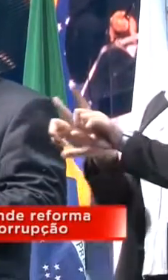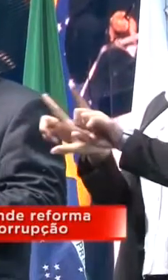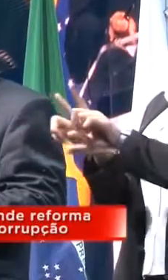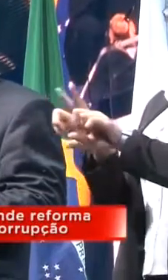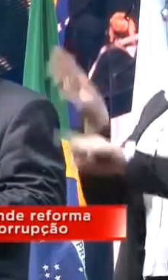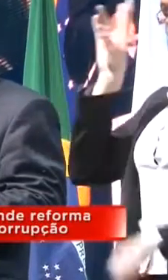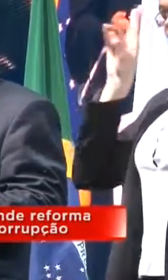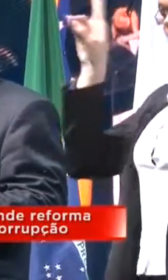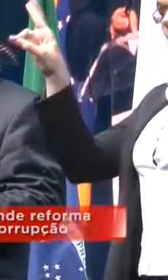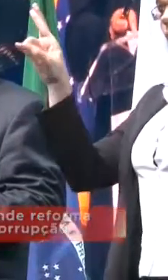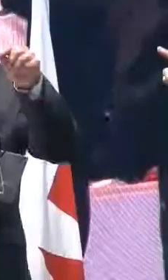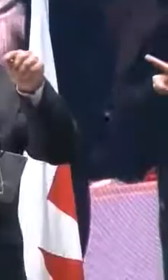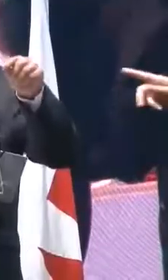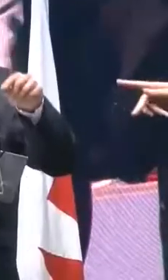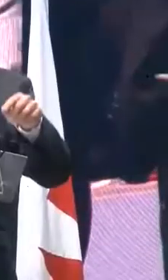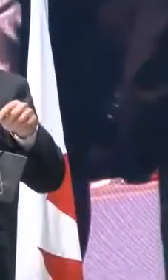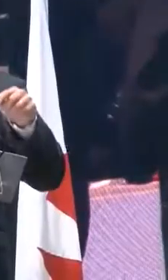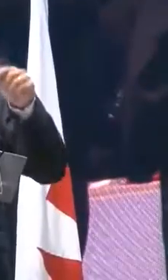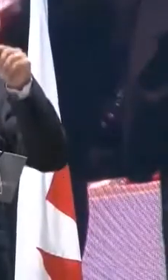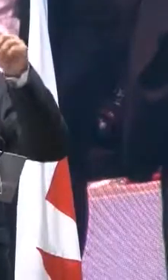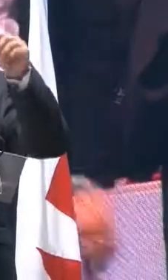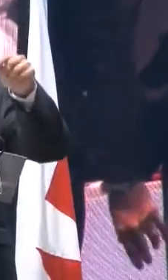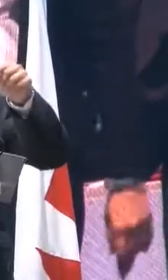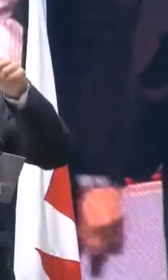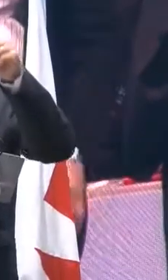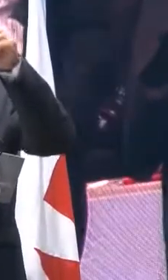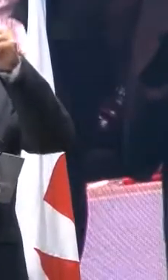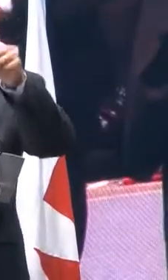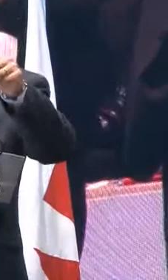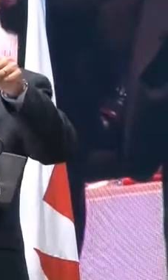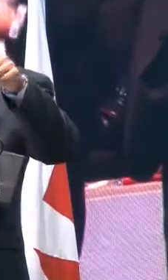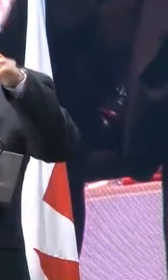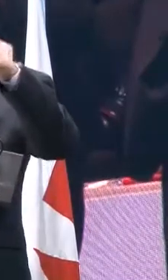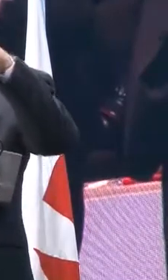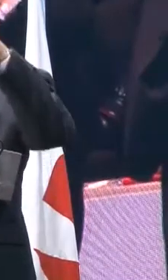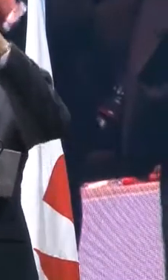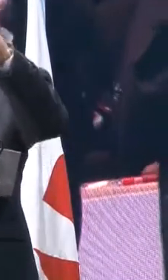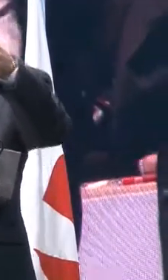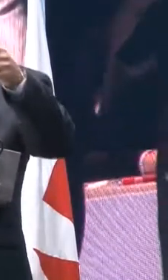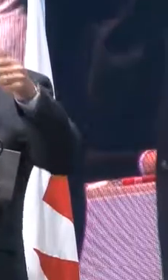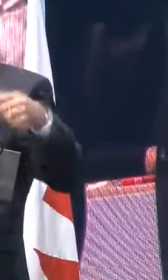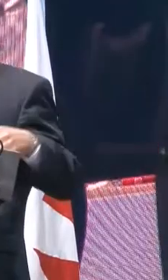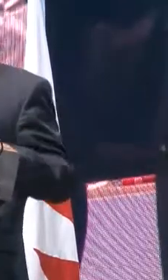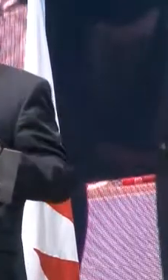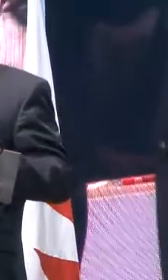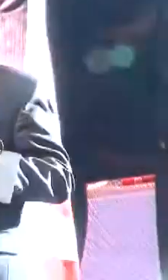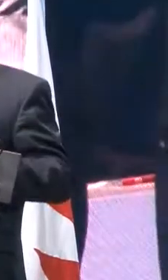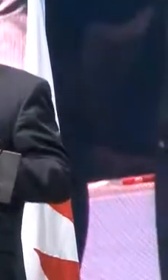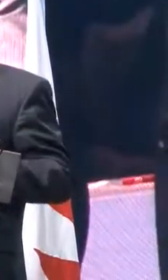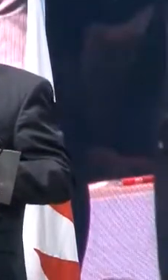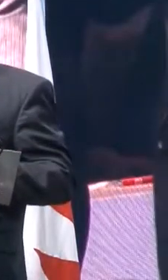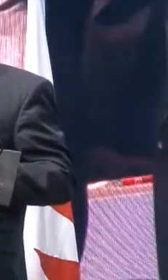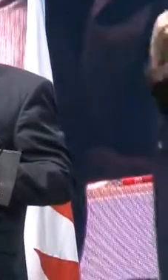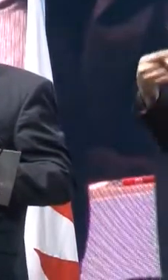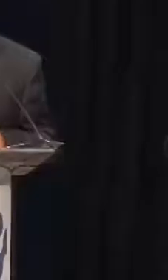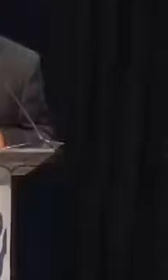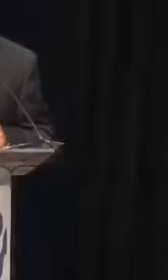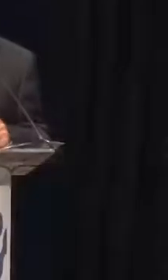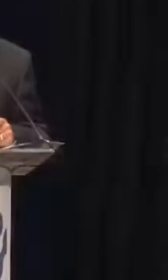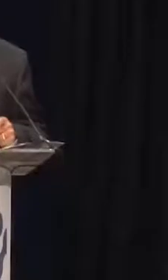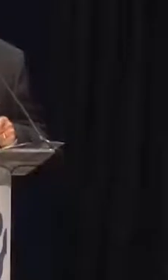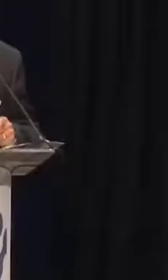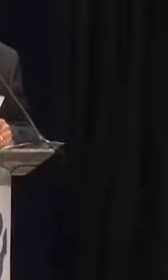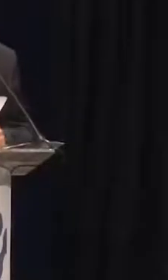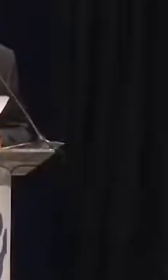reforma política no país e destacou o fim do financiamento empresarial de campanhas como forma de republicanizar o Brasil.